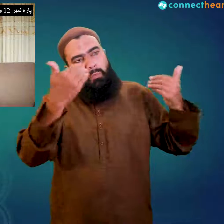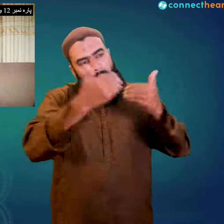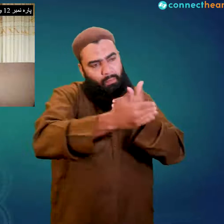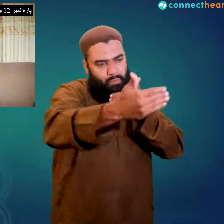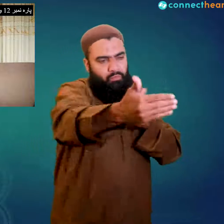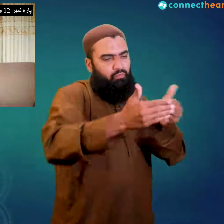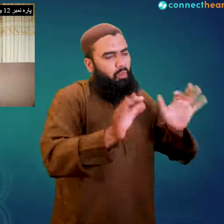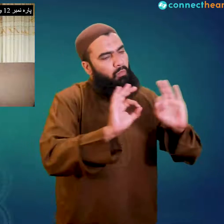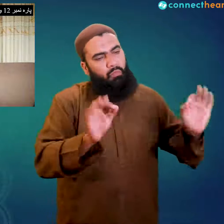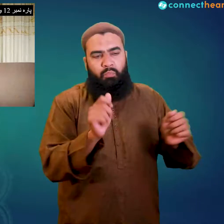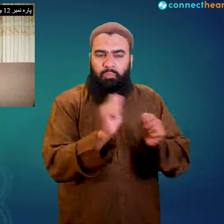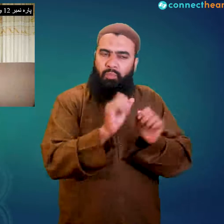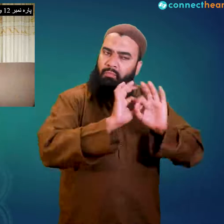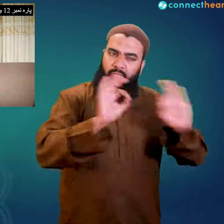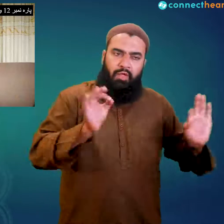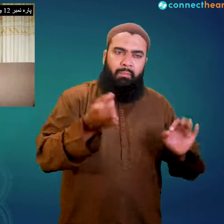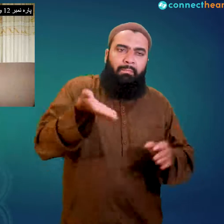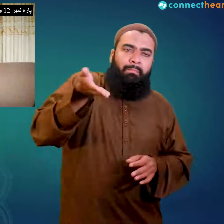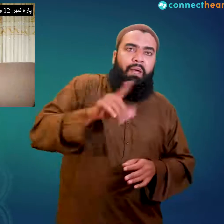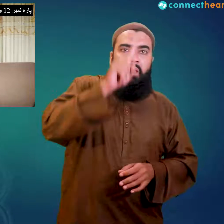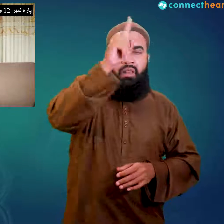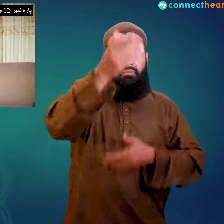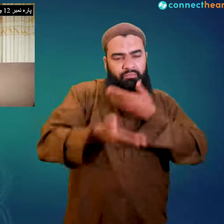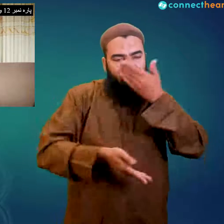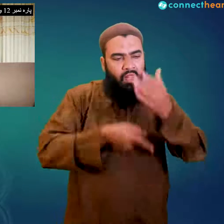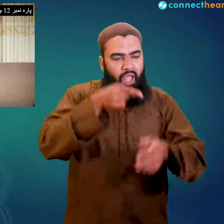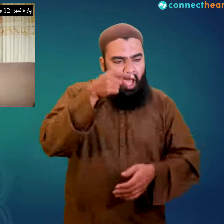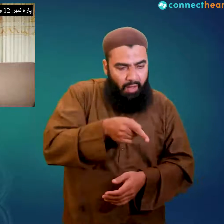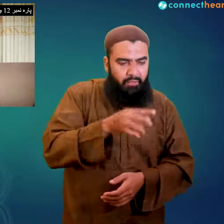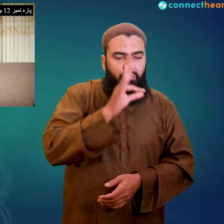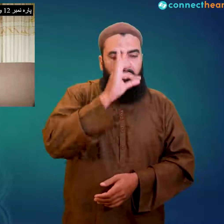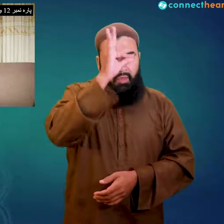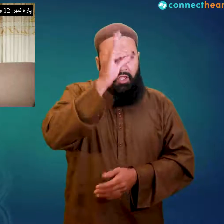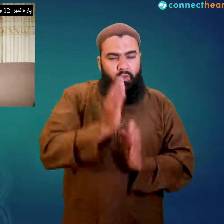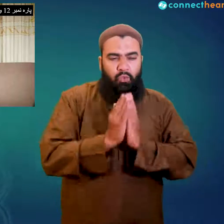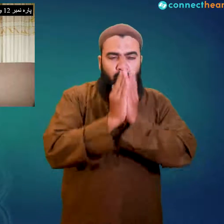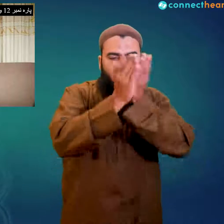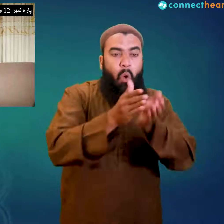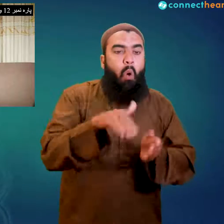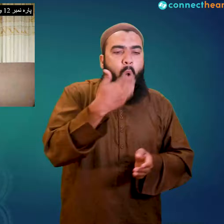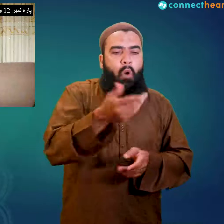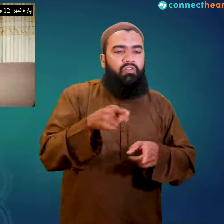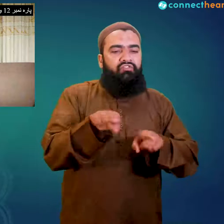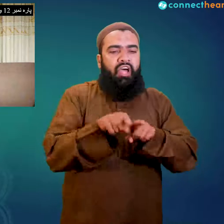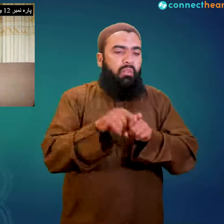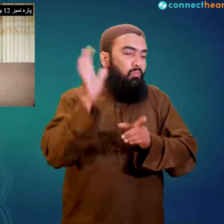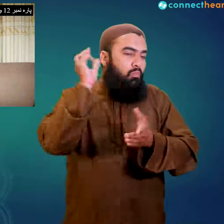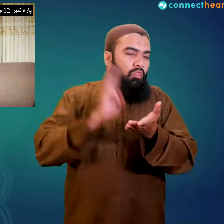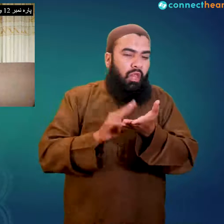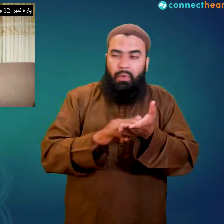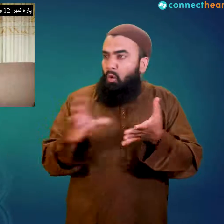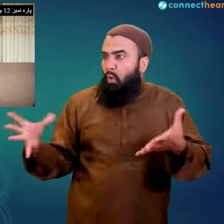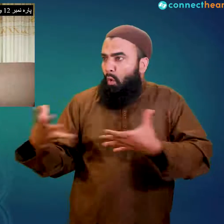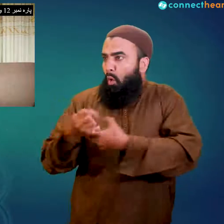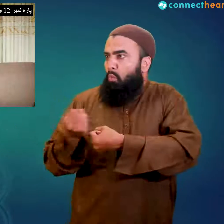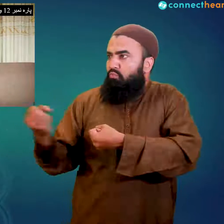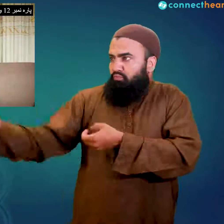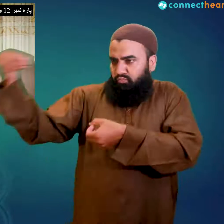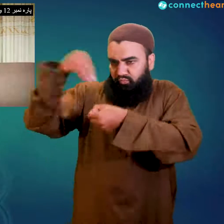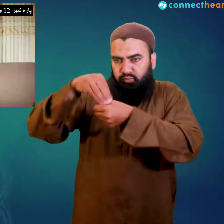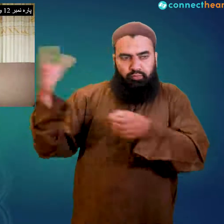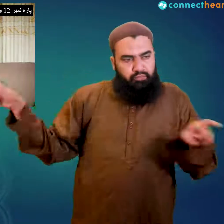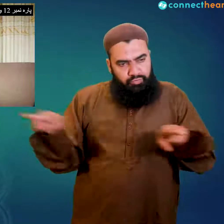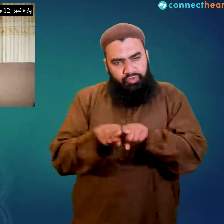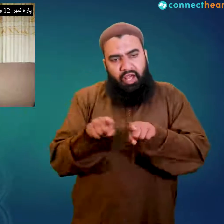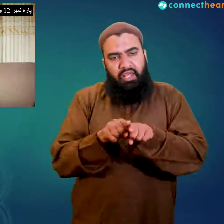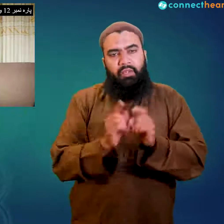وہ اس کا جب موقع آ گیا تو اللہ رب العزت نے نوح علیہ السلام سے فرمایا کہ جوڑے جوڑے